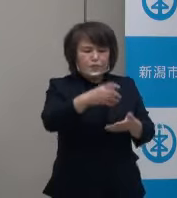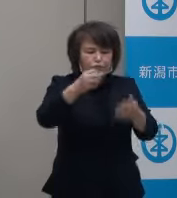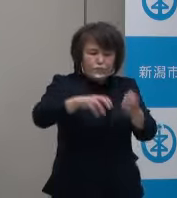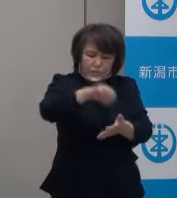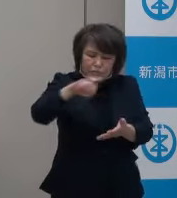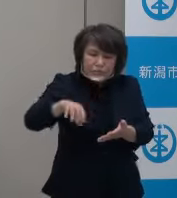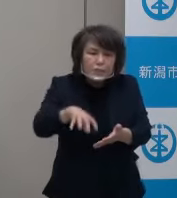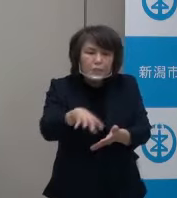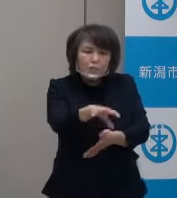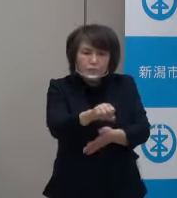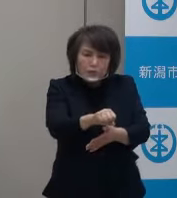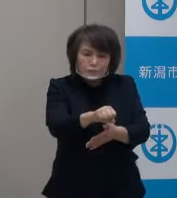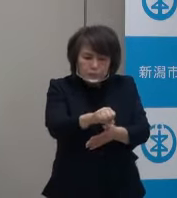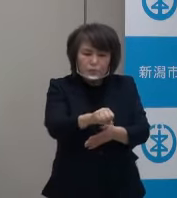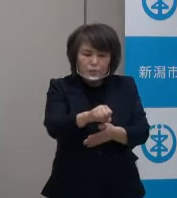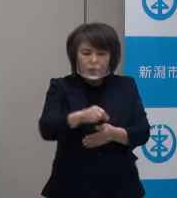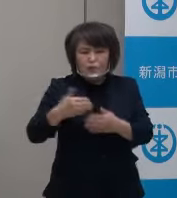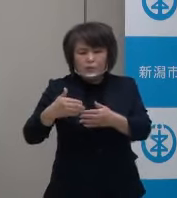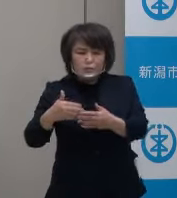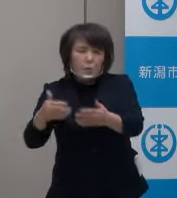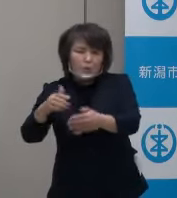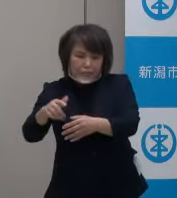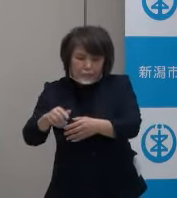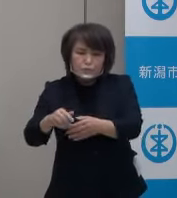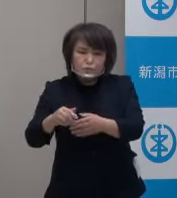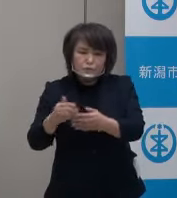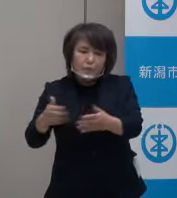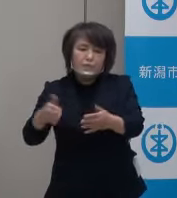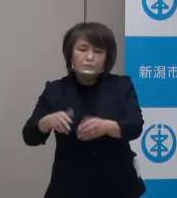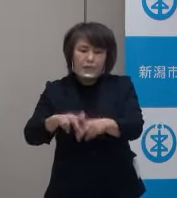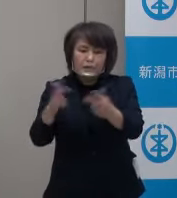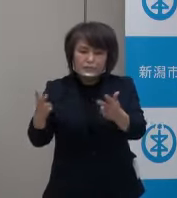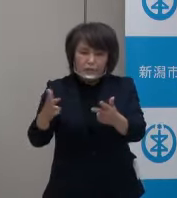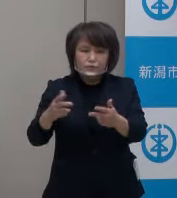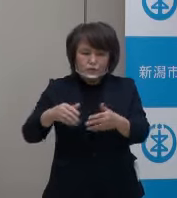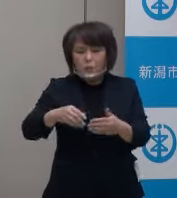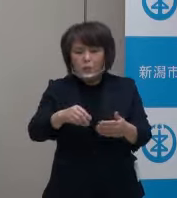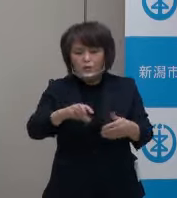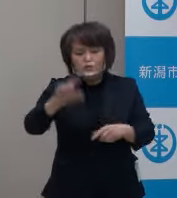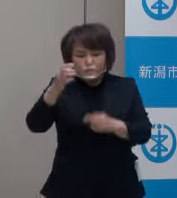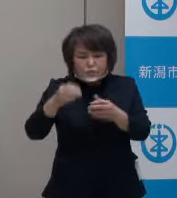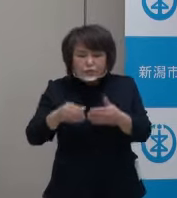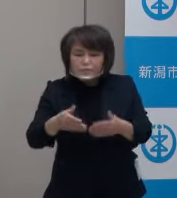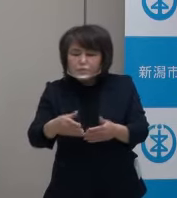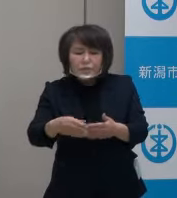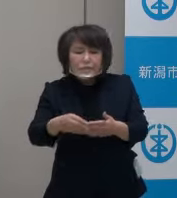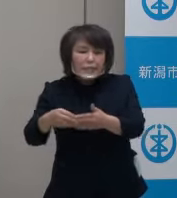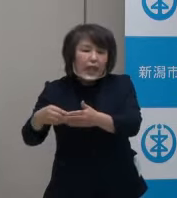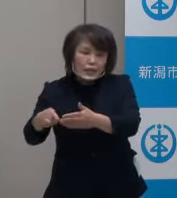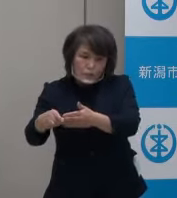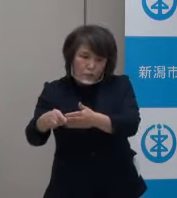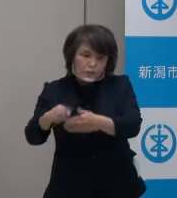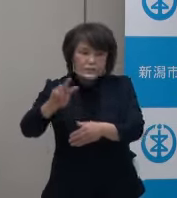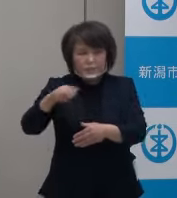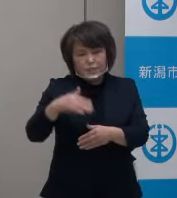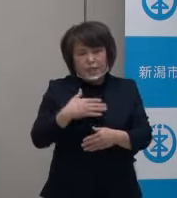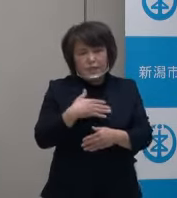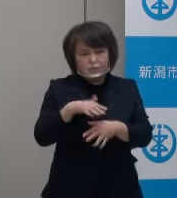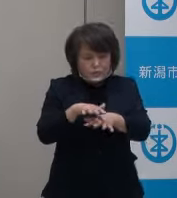除雪 PR パンフレット、新潟雪道ガイドによる道路除雪への理解周知を図ってまいり